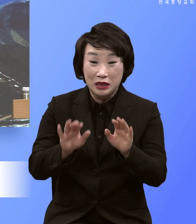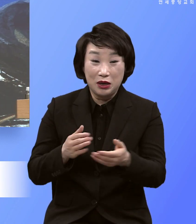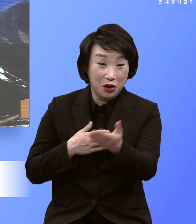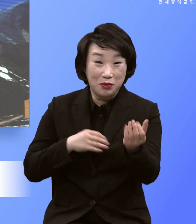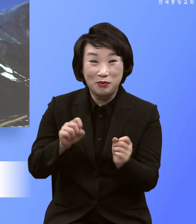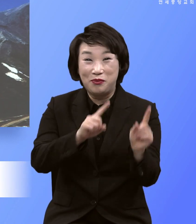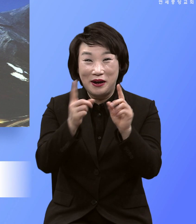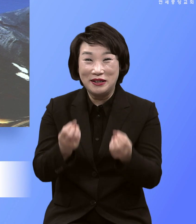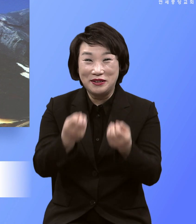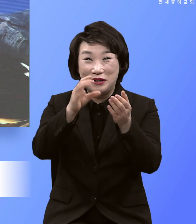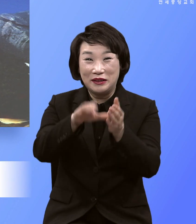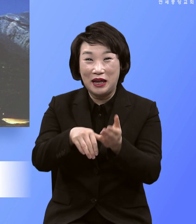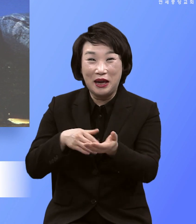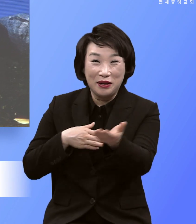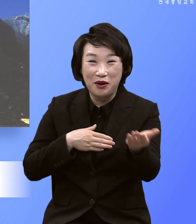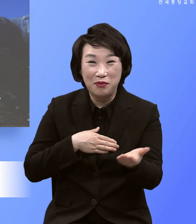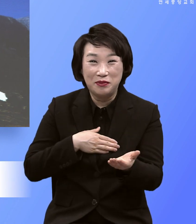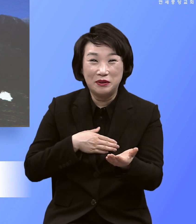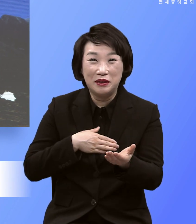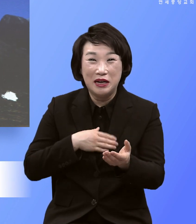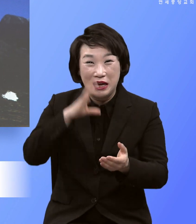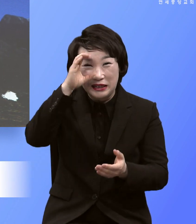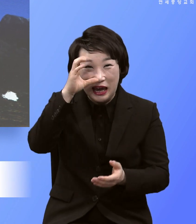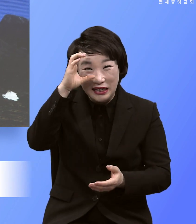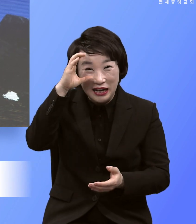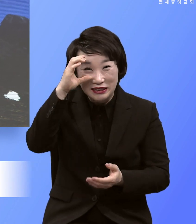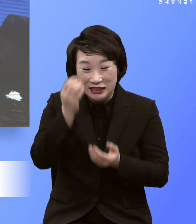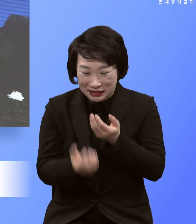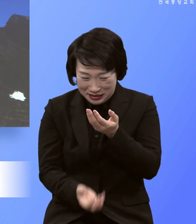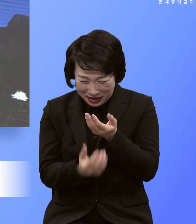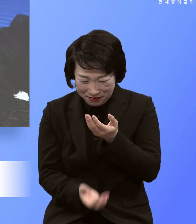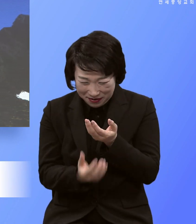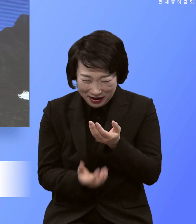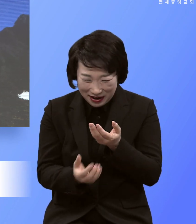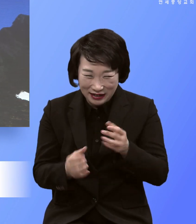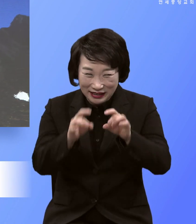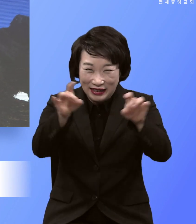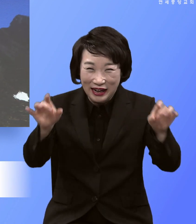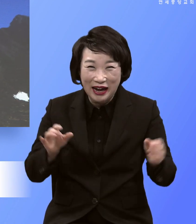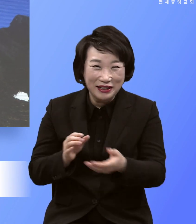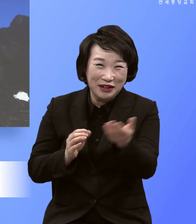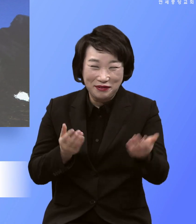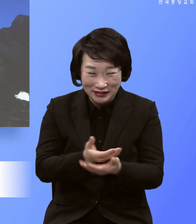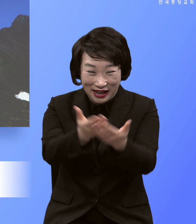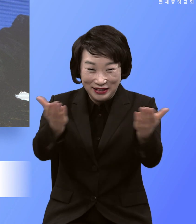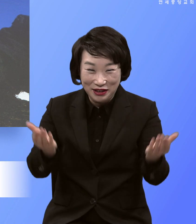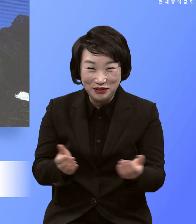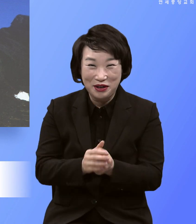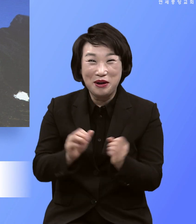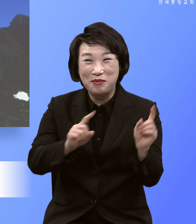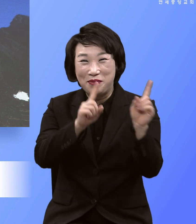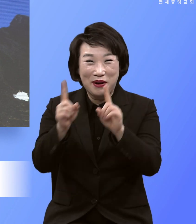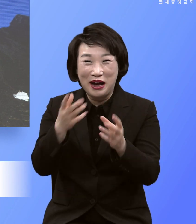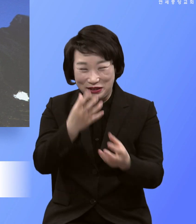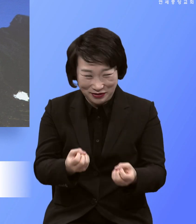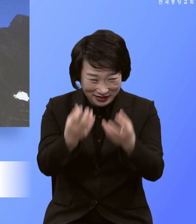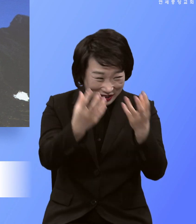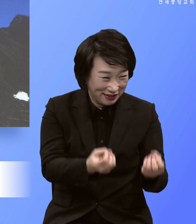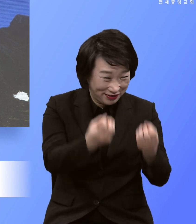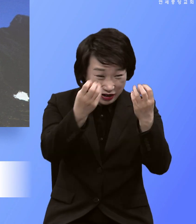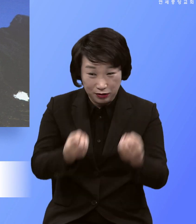부활절 되면 사람들이 계란을 삶아서 하나씩 다 하나님도 부활을